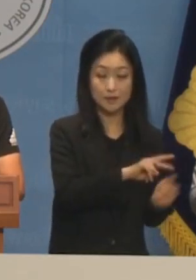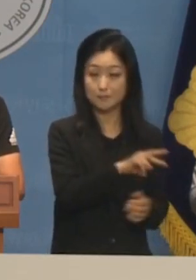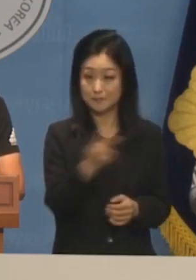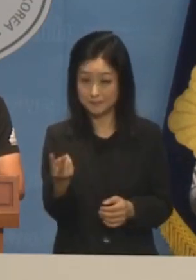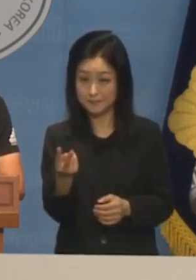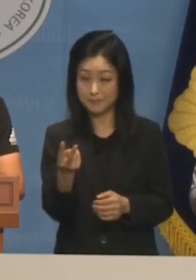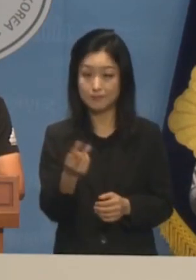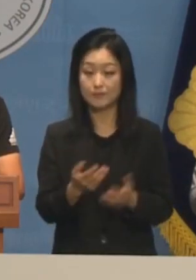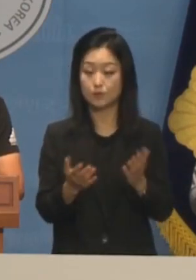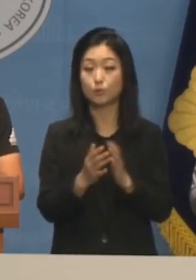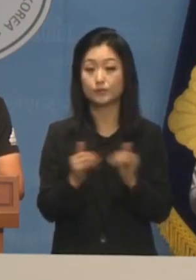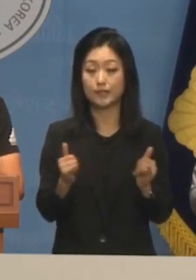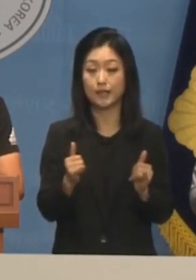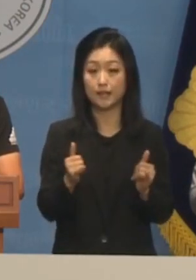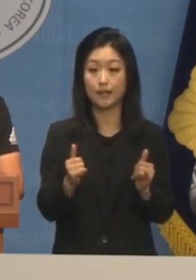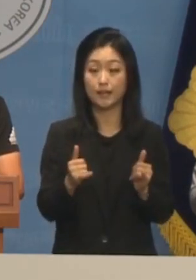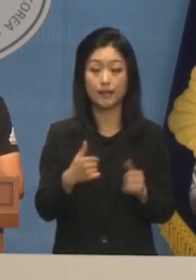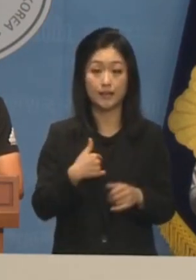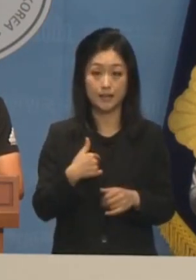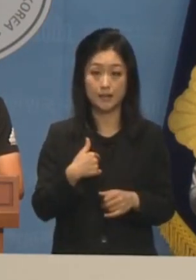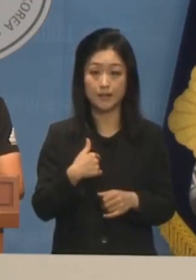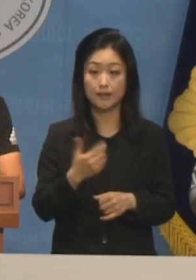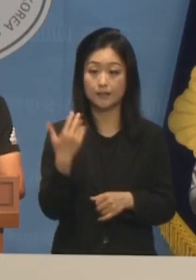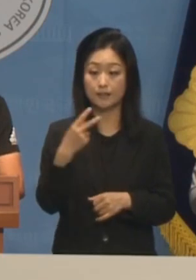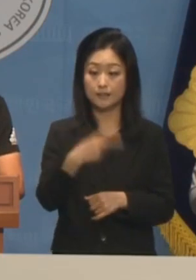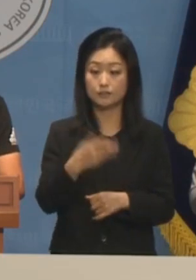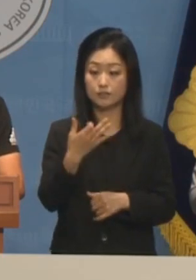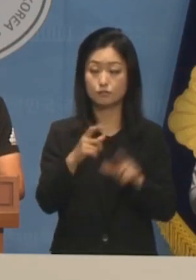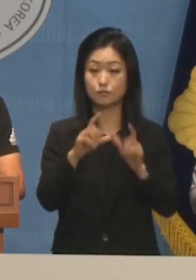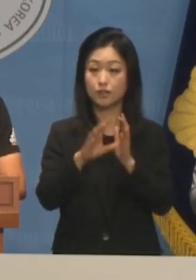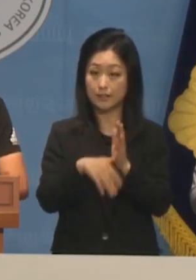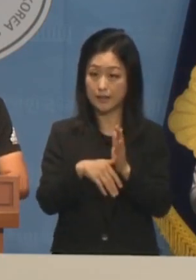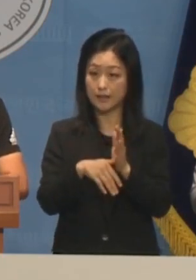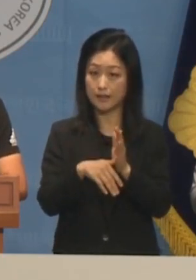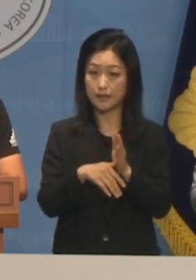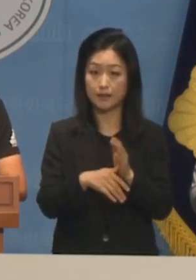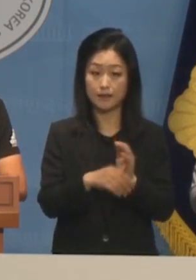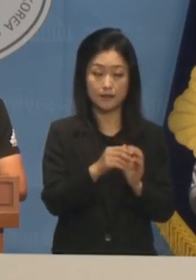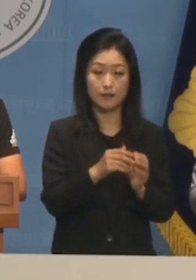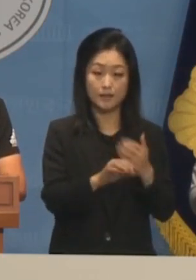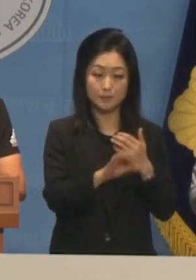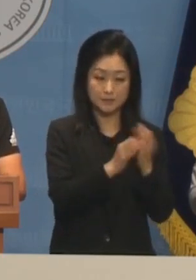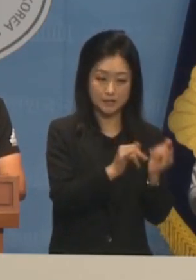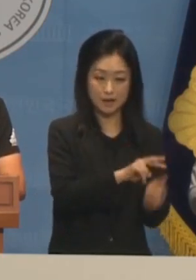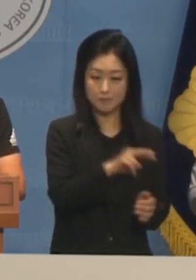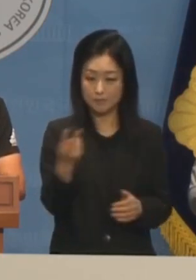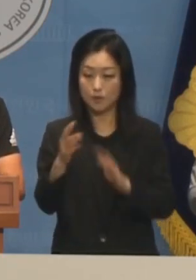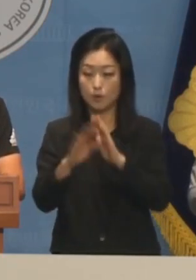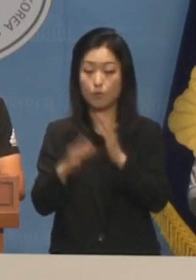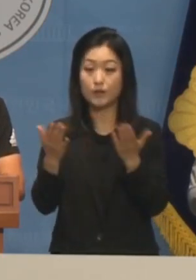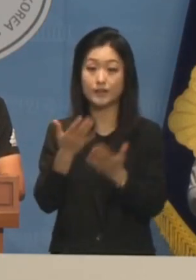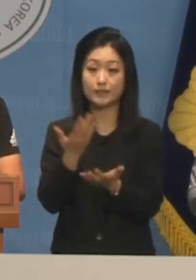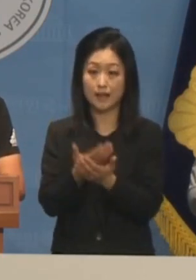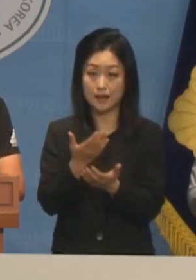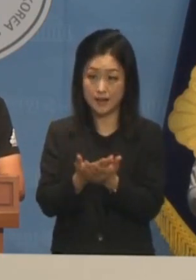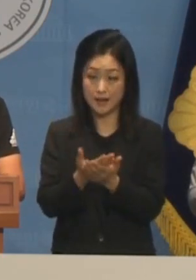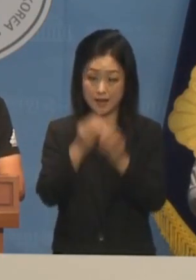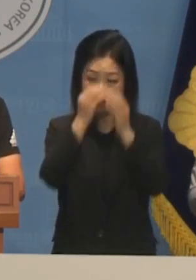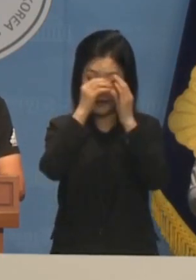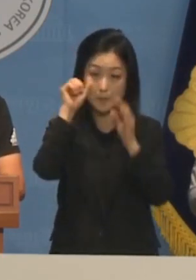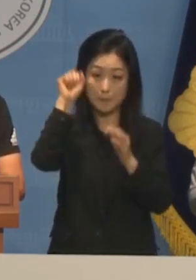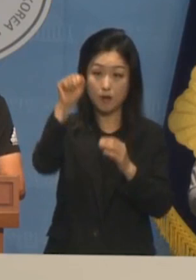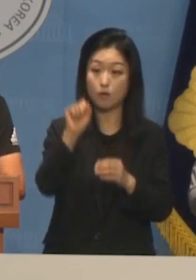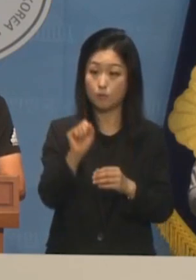있는 노동자이기도 합니다. 지난 2019년 제대로 된 정규직 전환을 요구하는 공공부문 비정규직 노동자들의